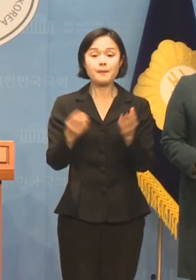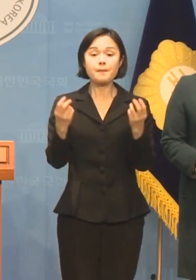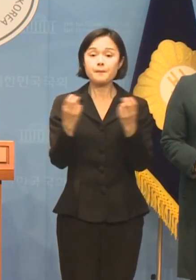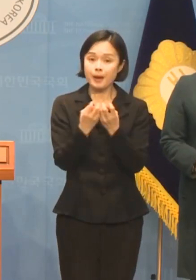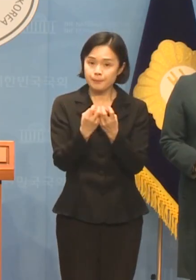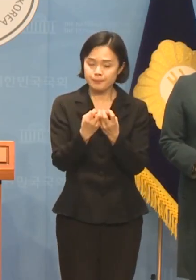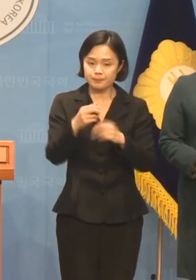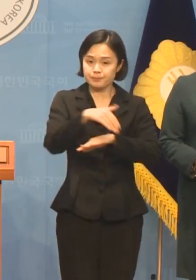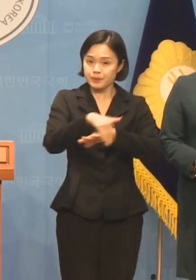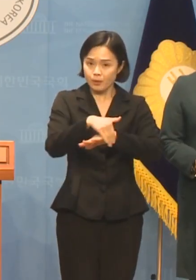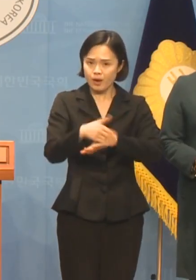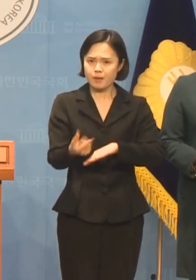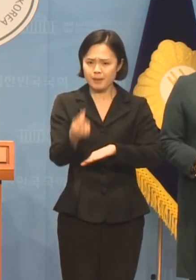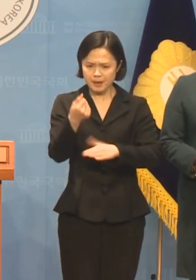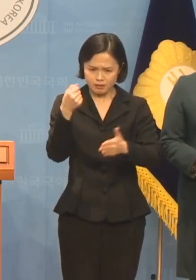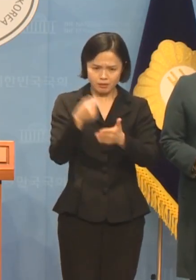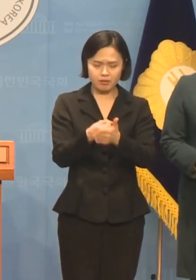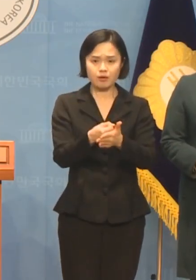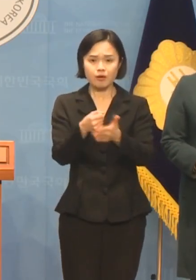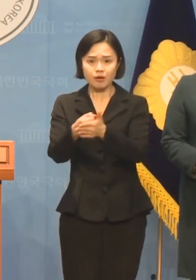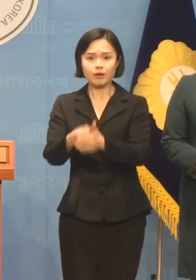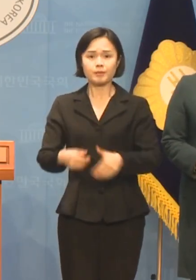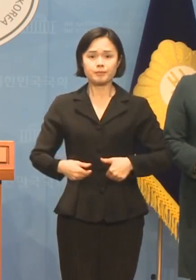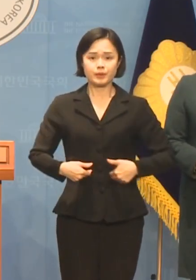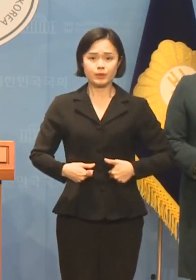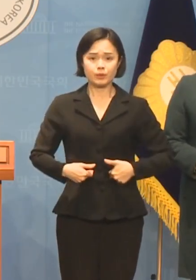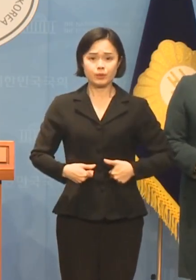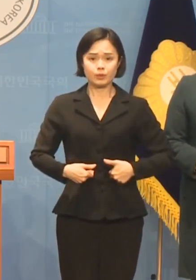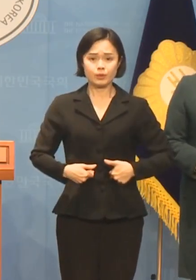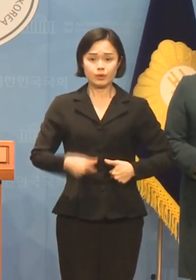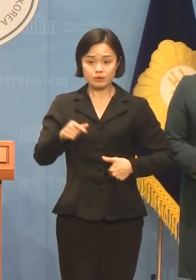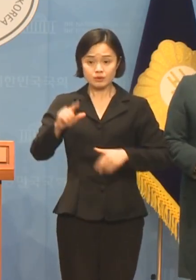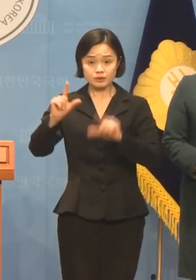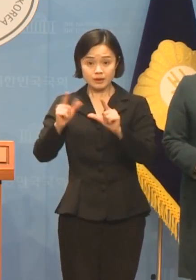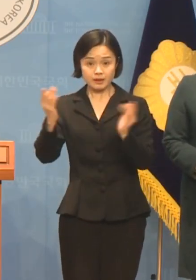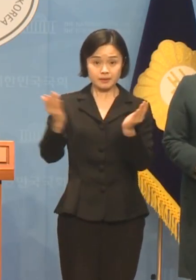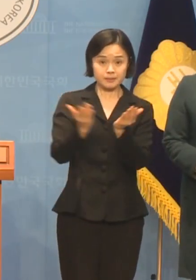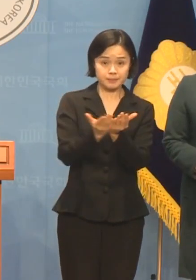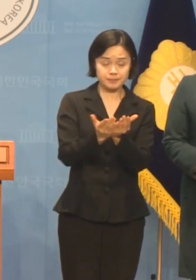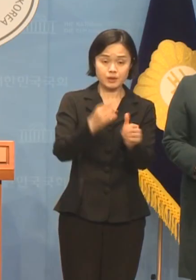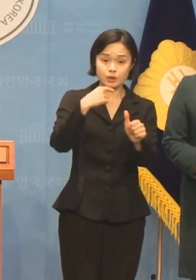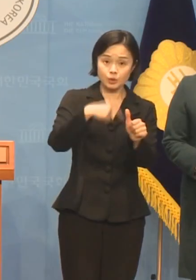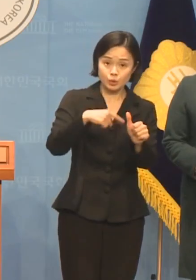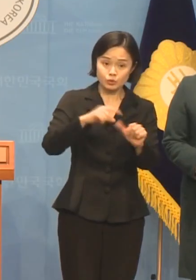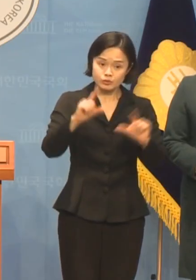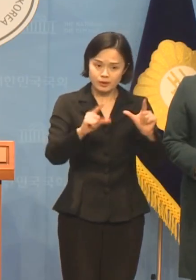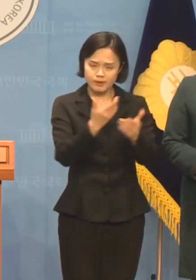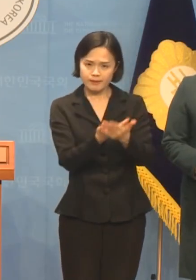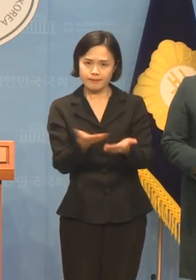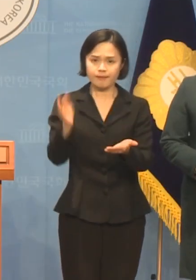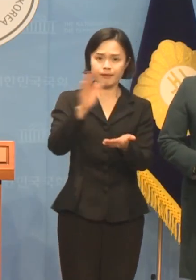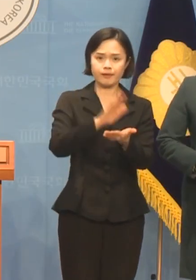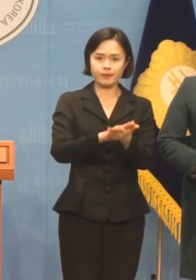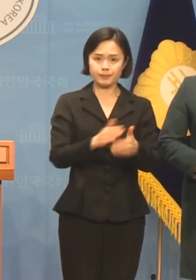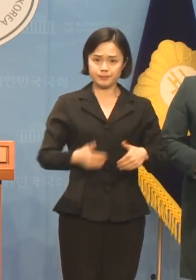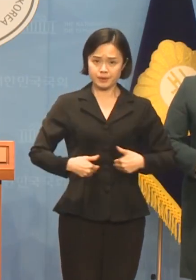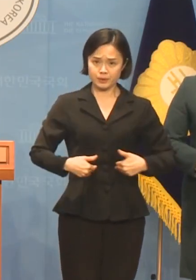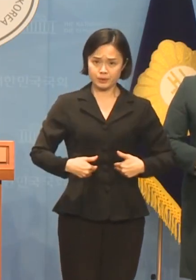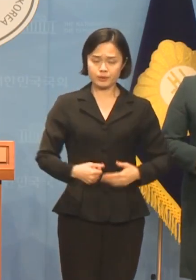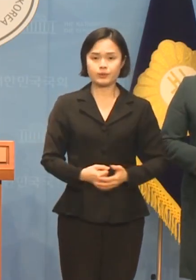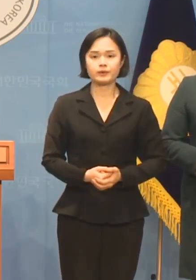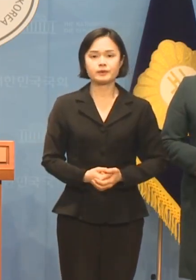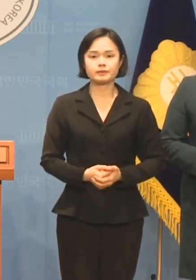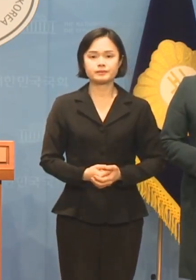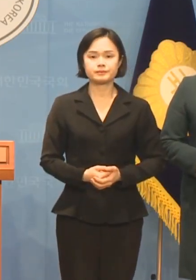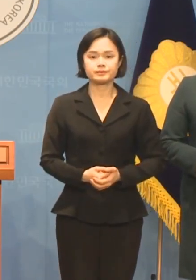매몰된 서열화, 수월성 교육을 획기적으로 개혁해야 합니다. 지금 대한민국 정부가